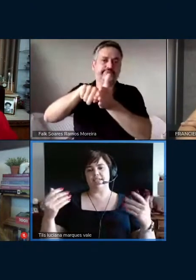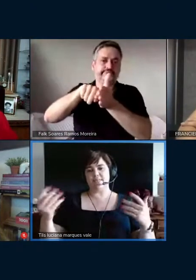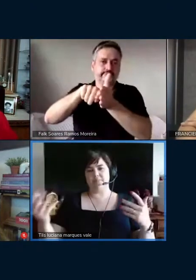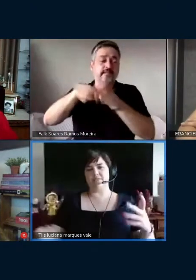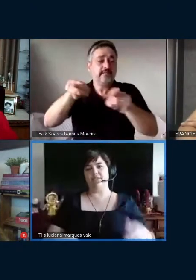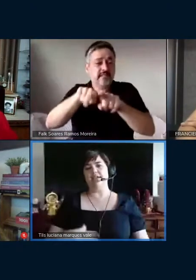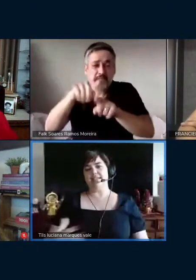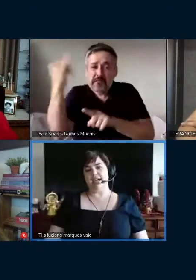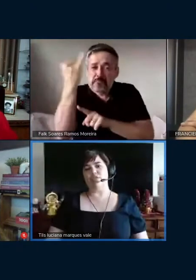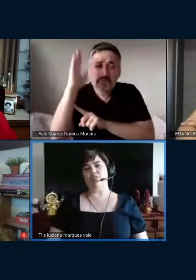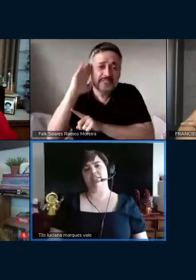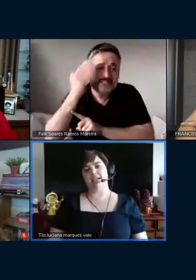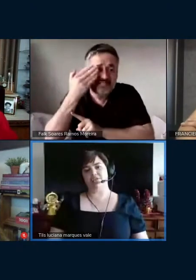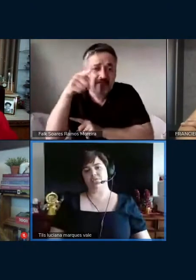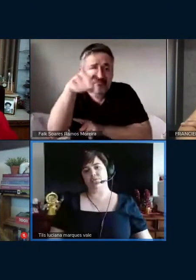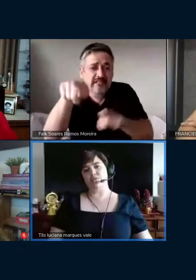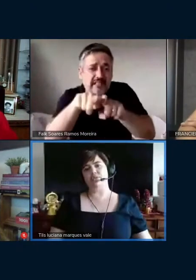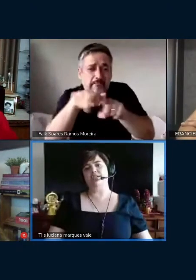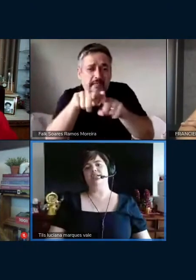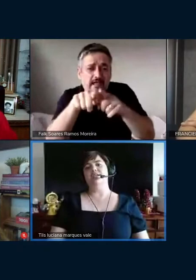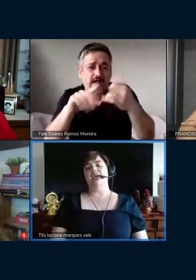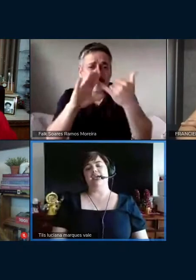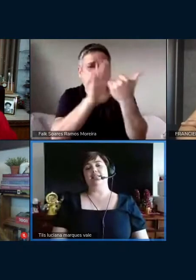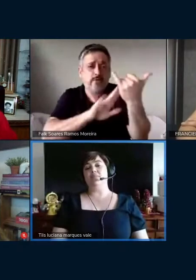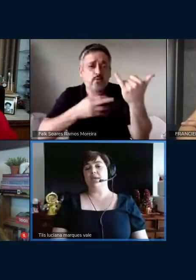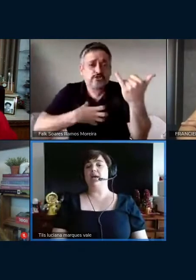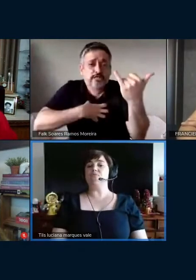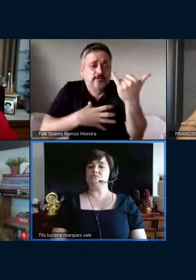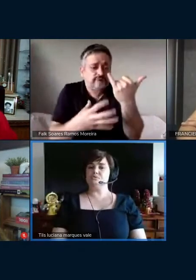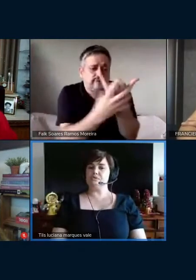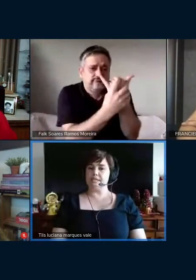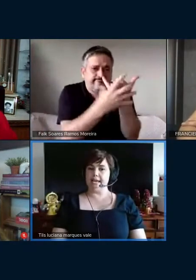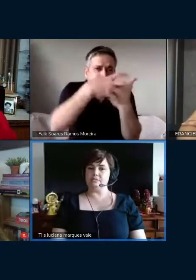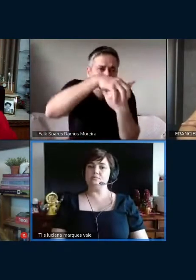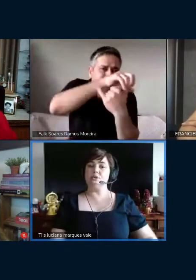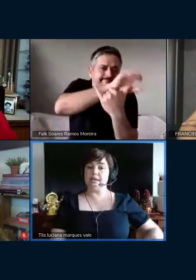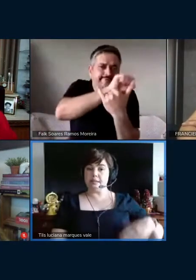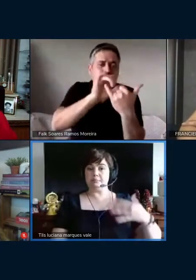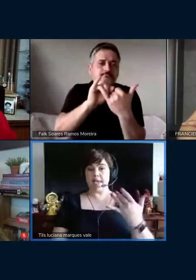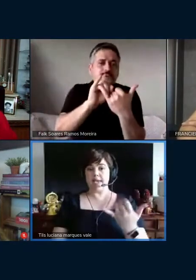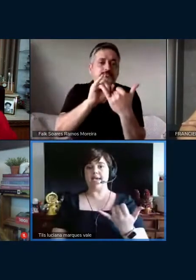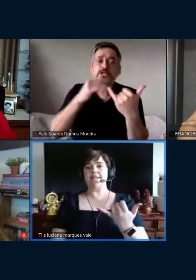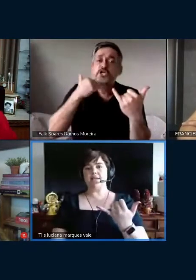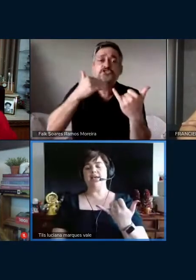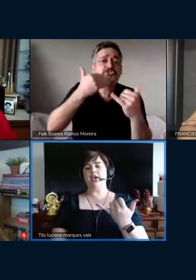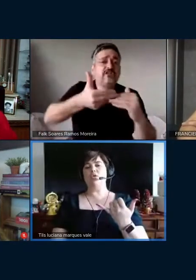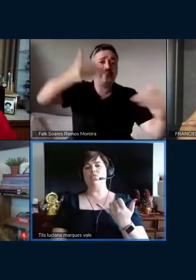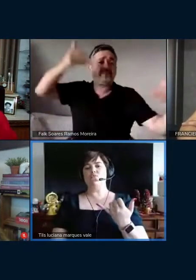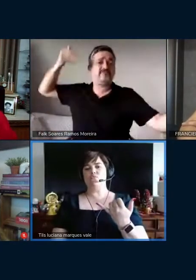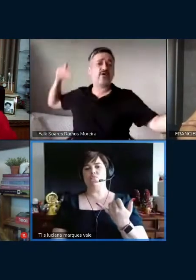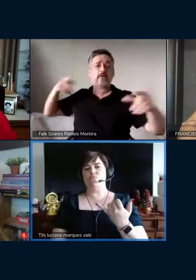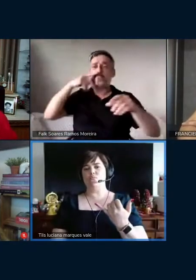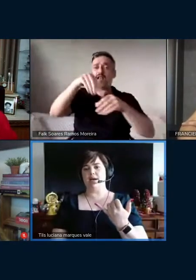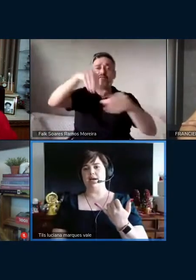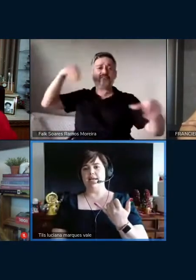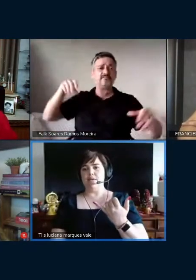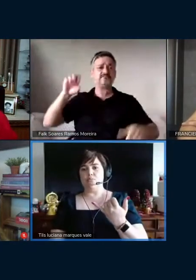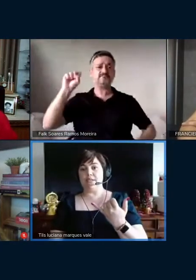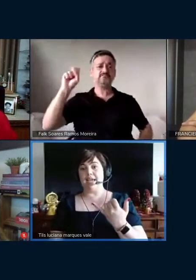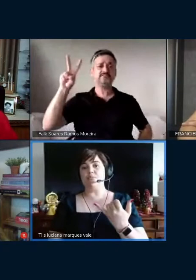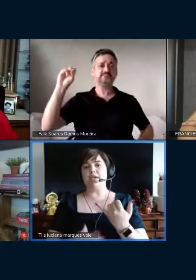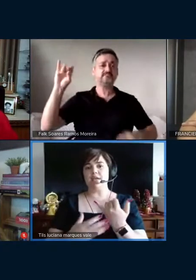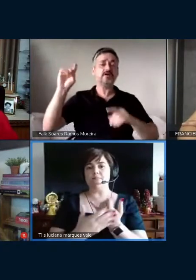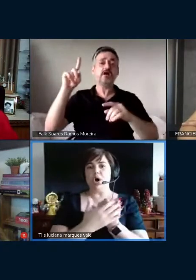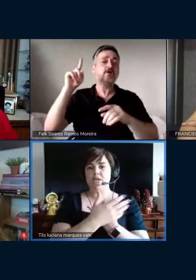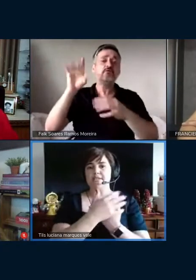a conhecimento da comunidade surda, também aos surdos cegos, porque também essa é